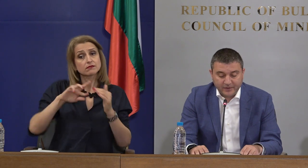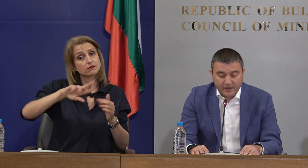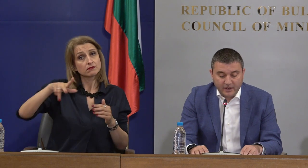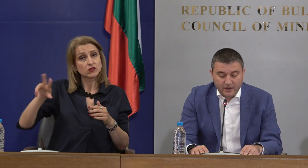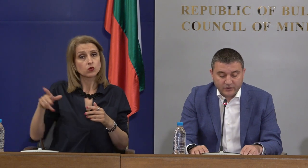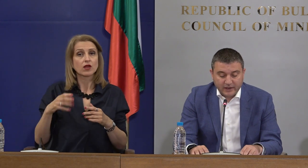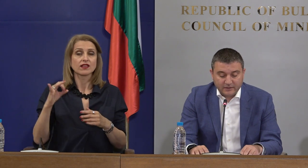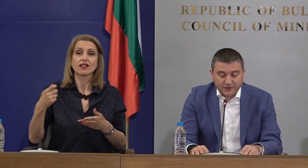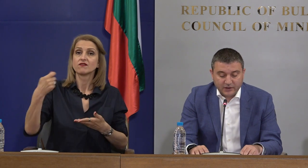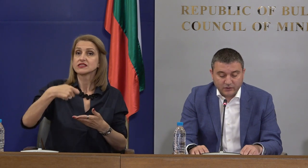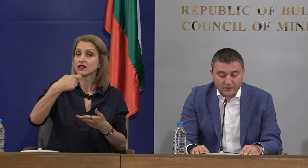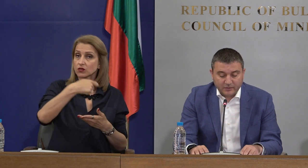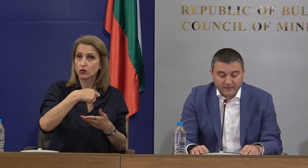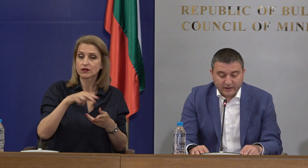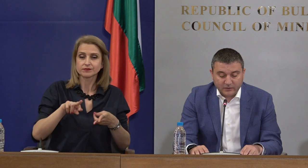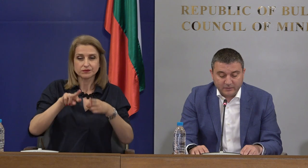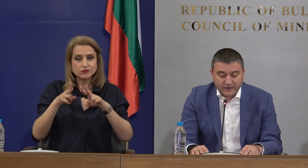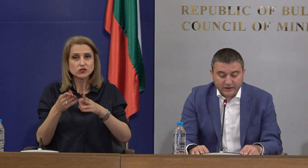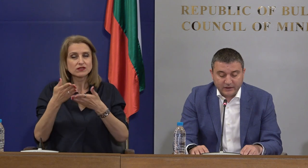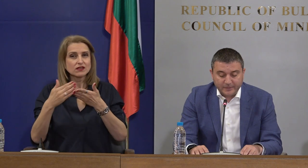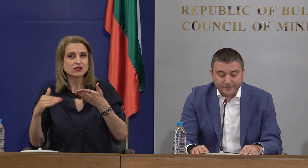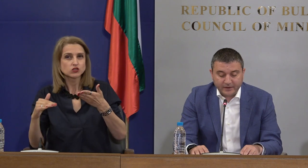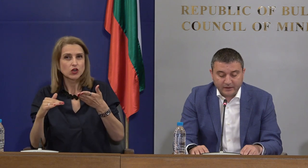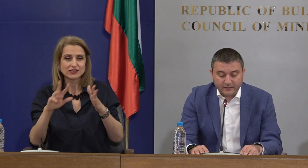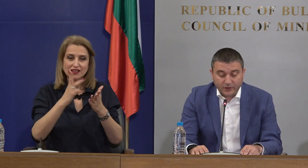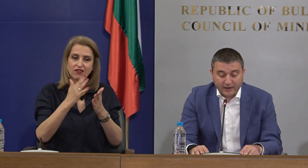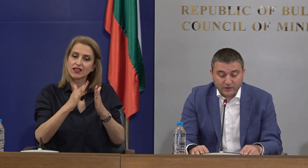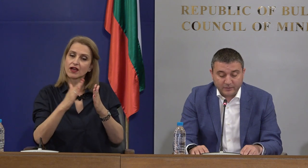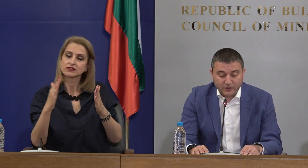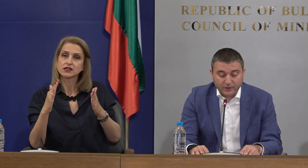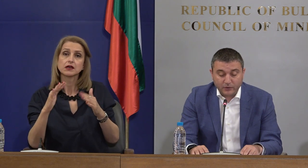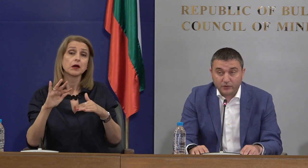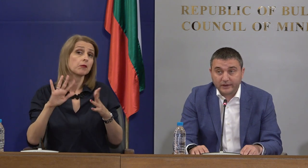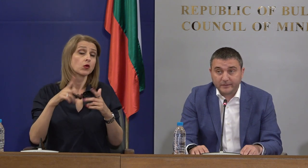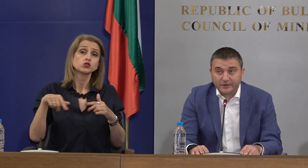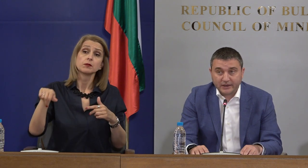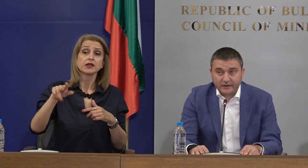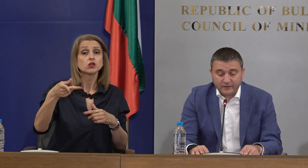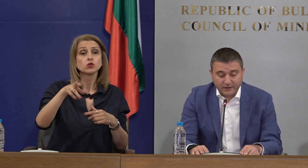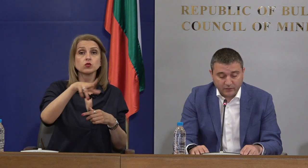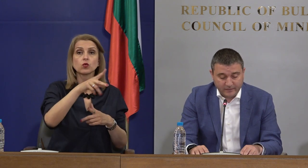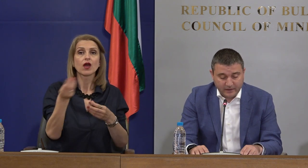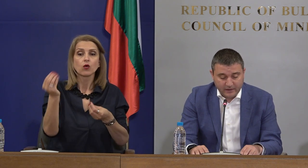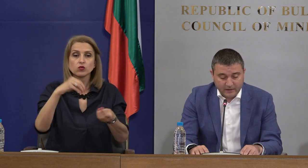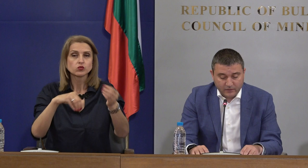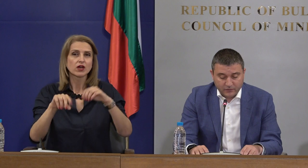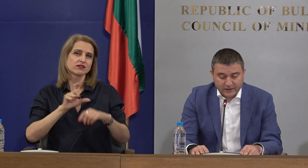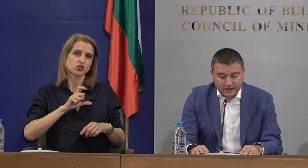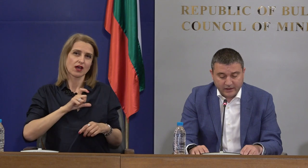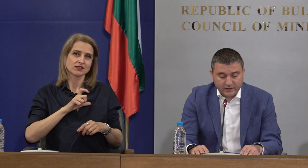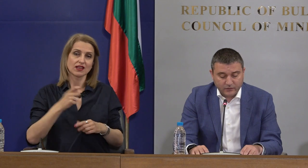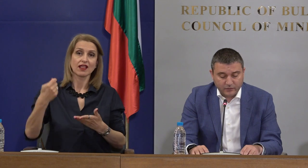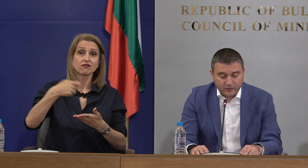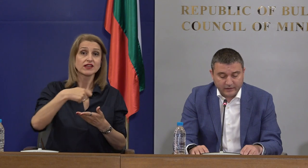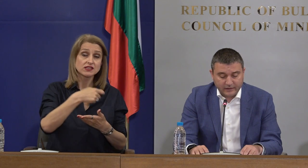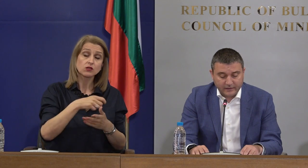инвеститори. Останалата част от правата от емисията вероятно са придобити от други частни инвеститори, което ще